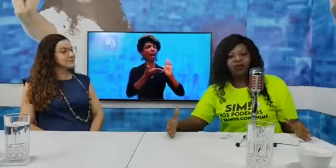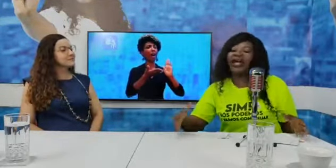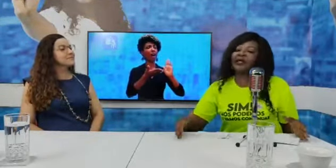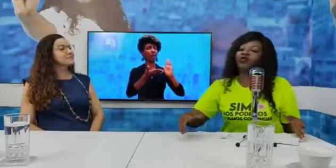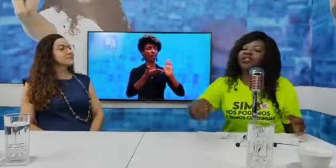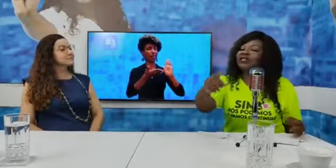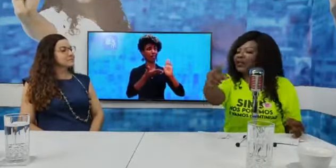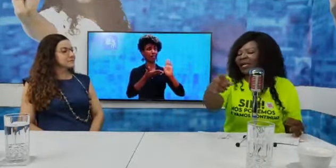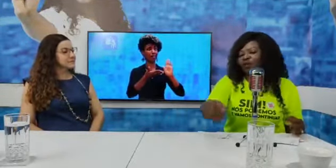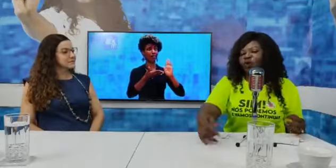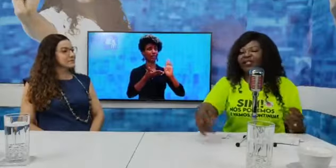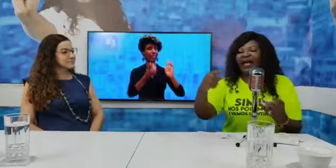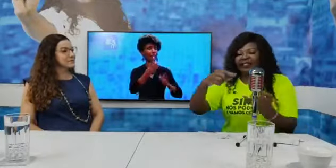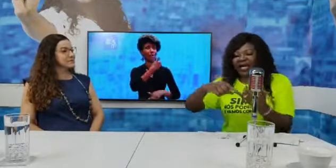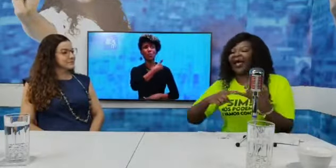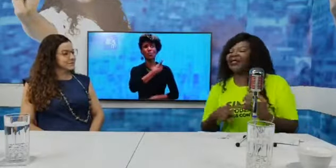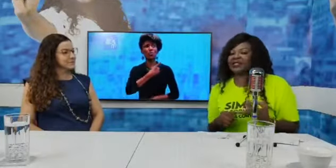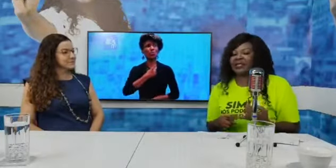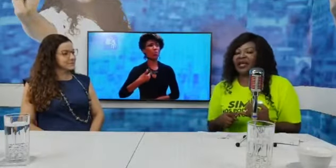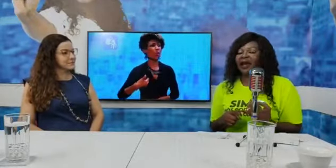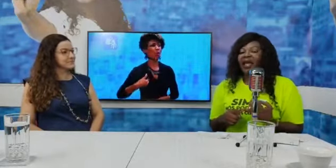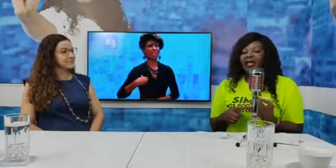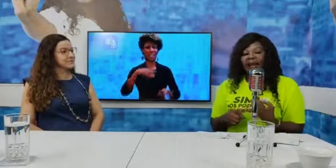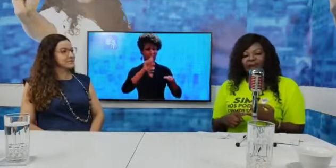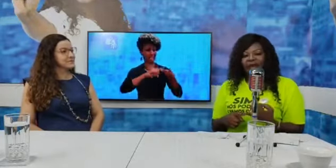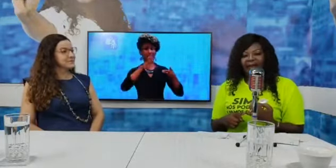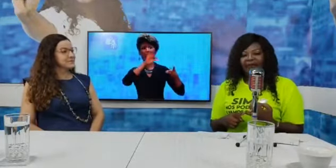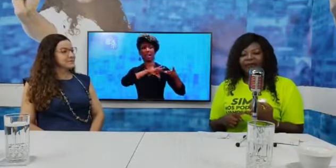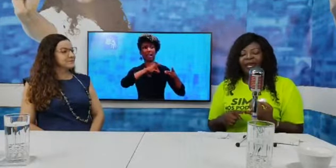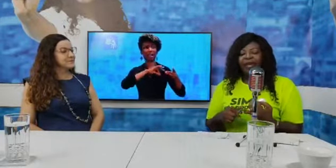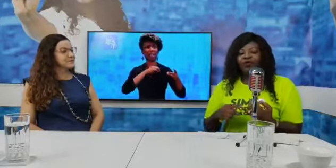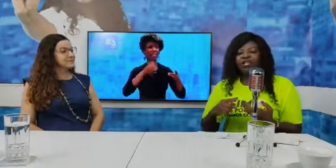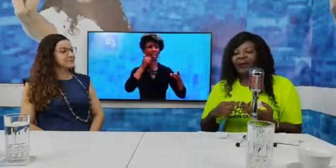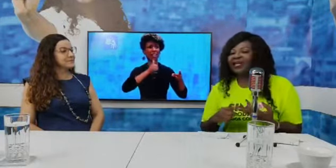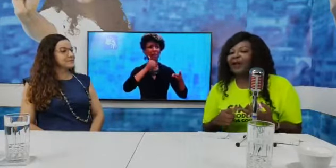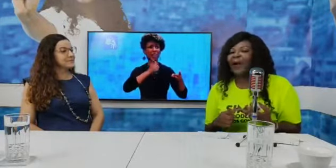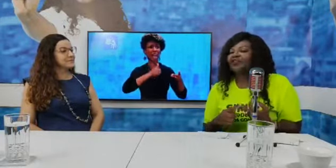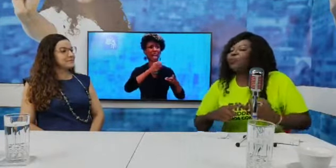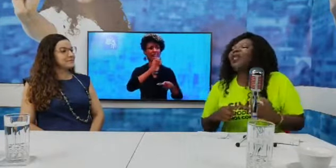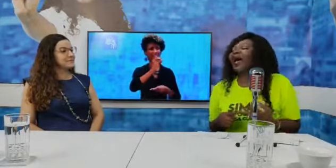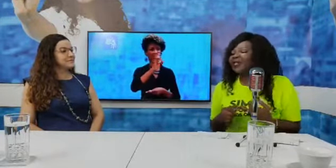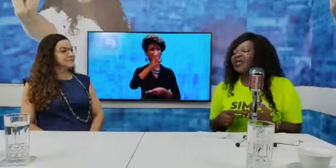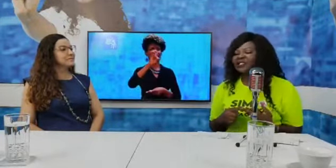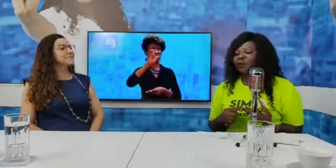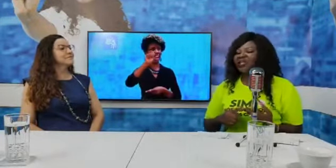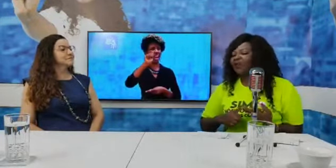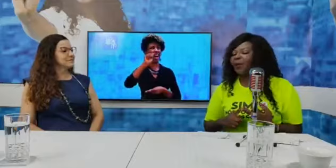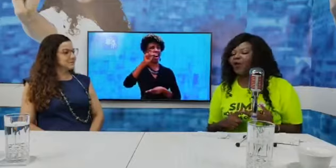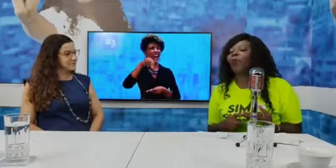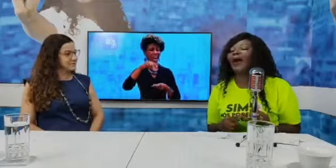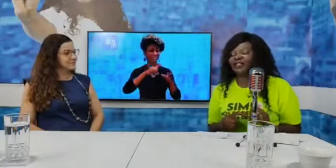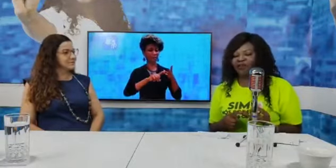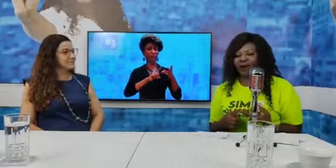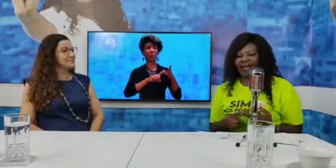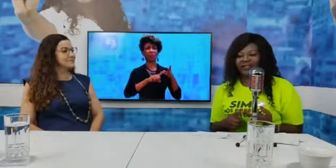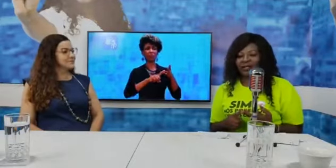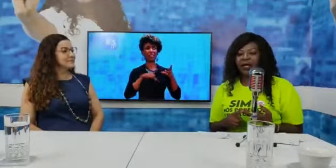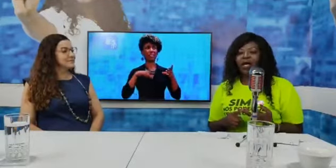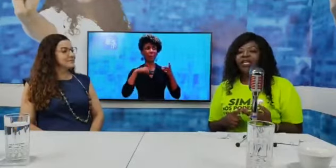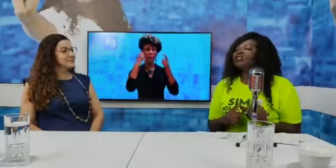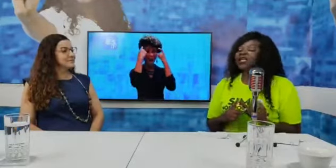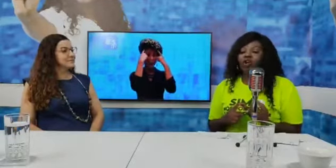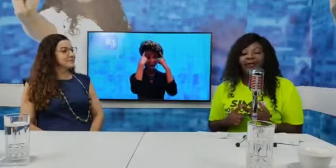atenção das autoridades, delegacia, da mulher, eu chamo aqui para os pilares responsáveis pelo combate à